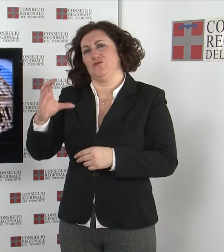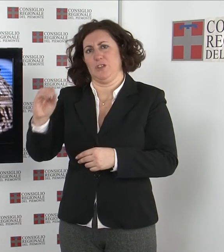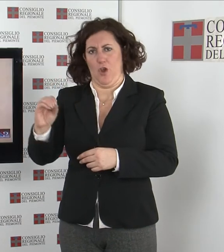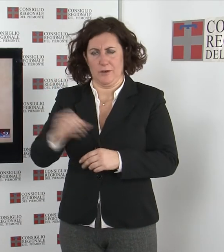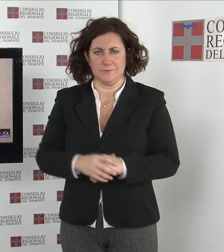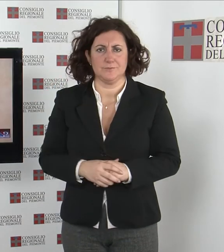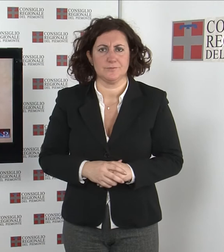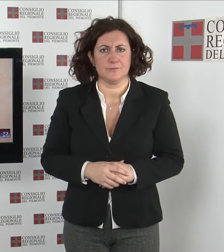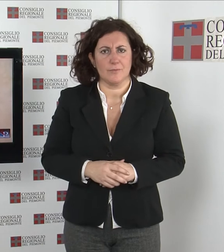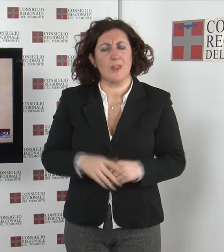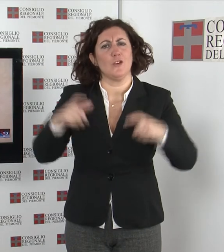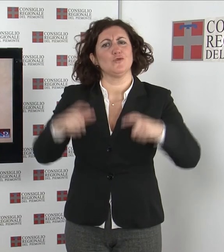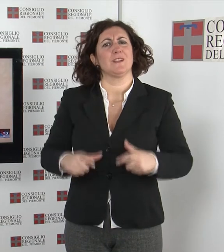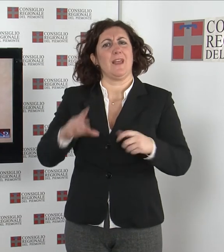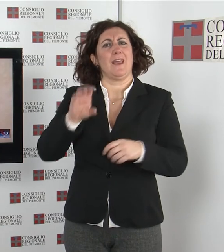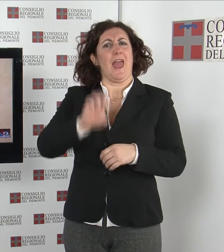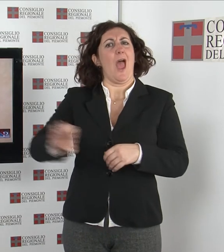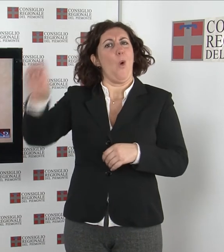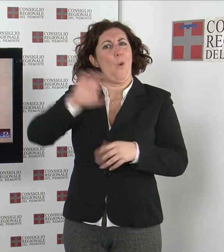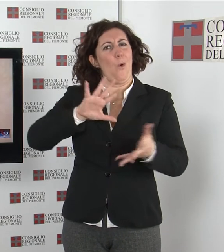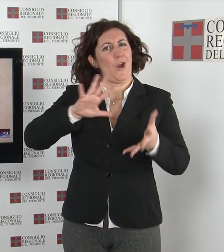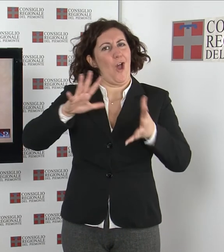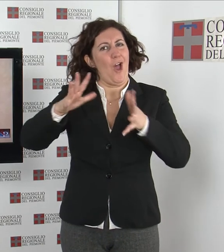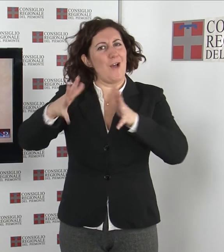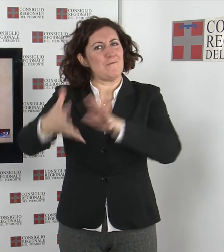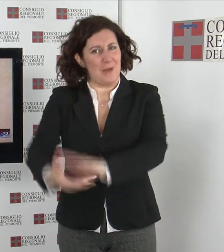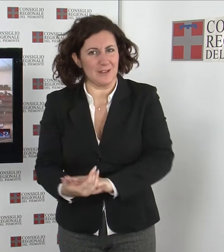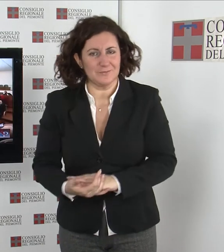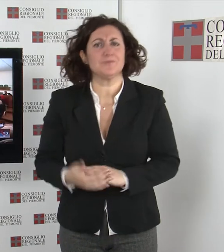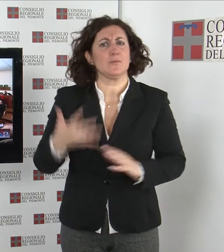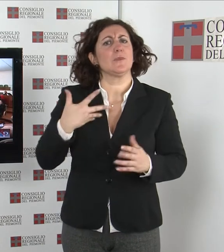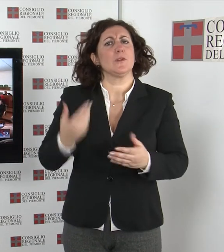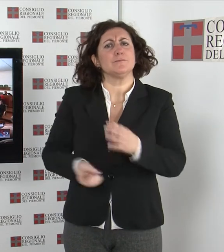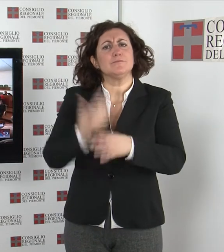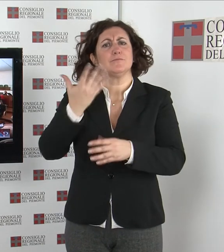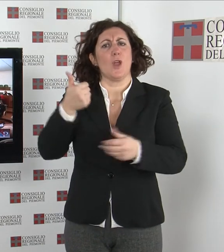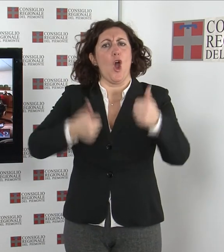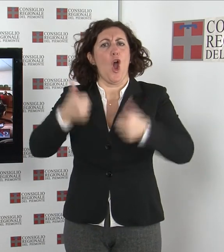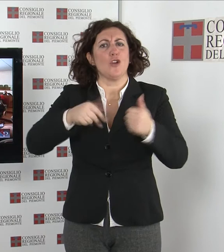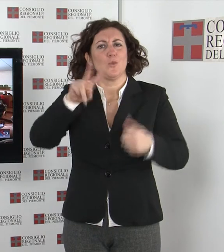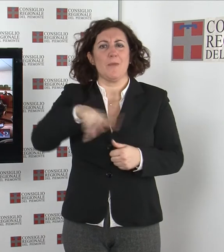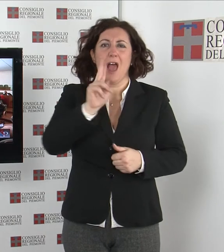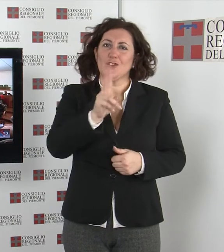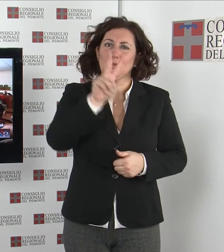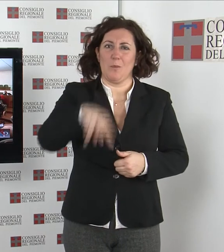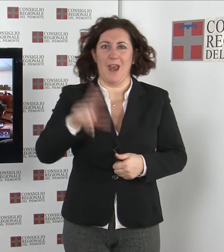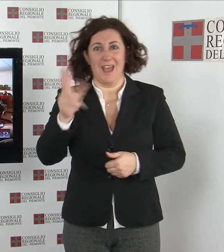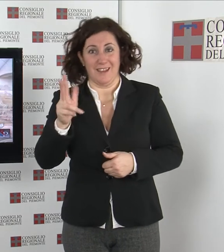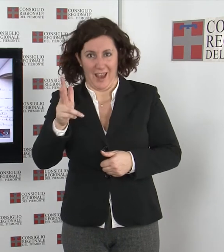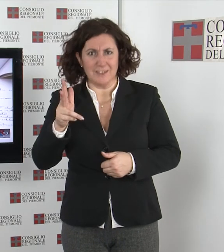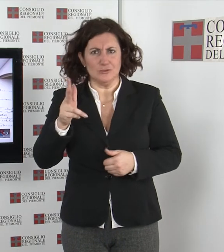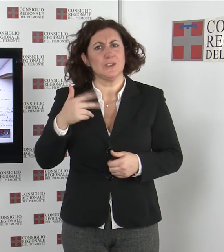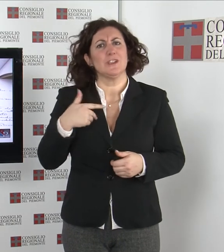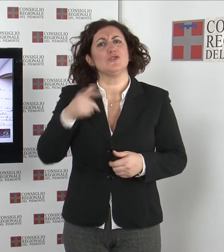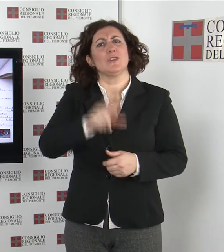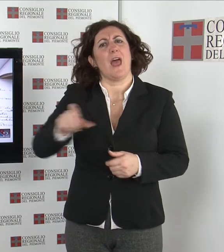europei La consulta Europea ha inoltre avviato il concorso 2012-2013 diventiamo cittadini europei per gli